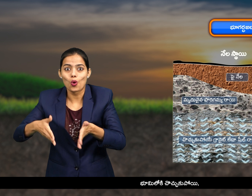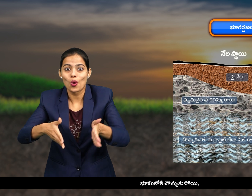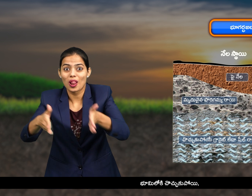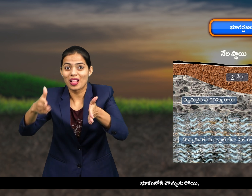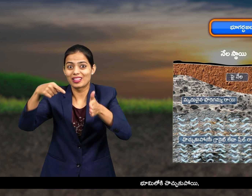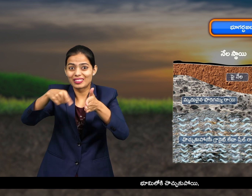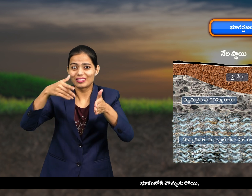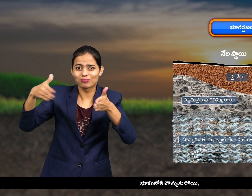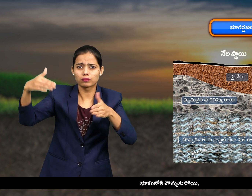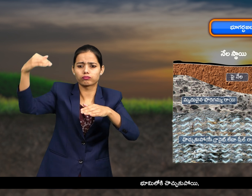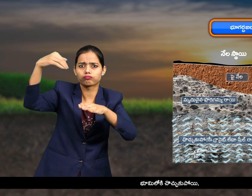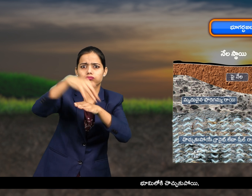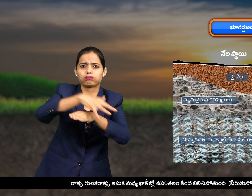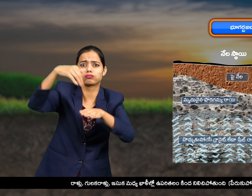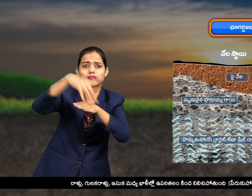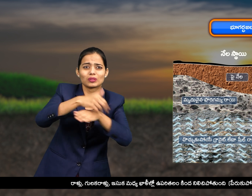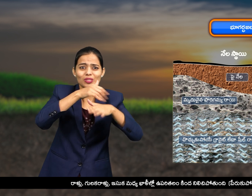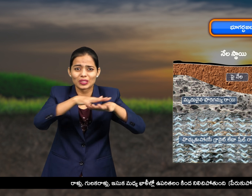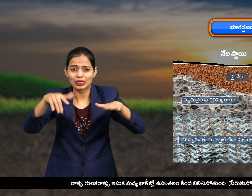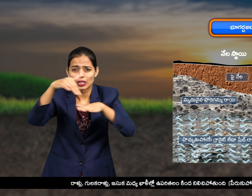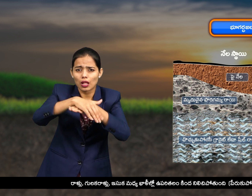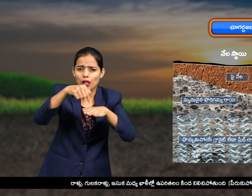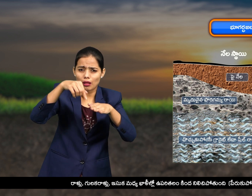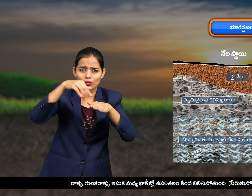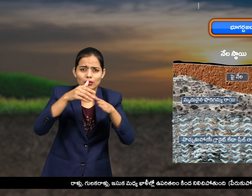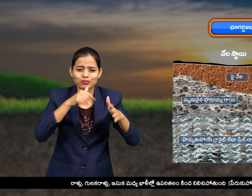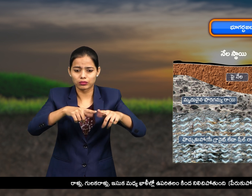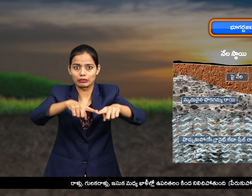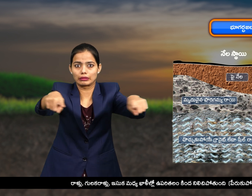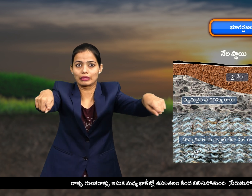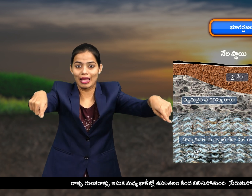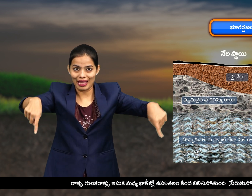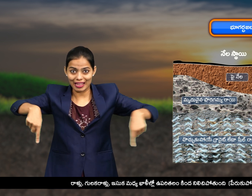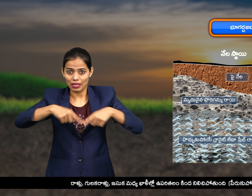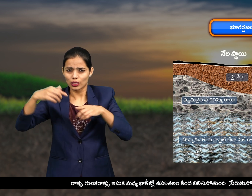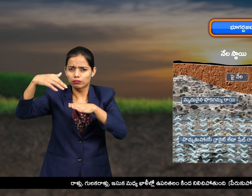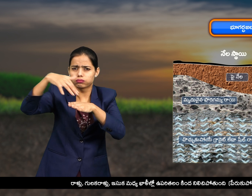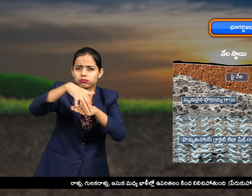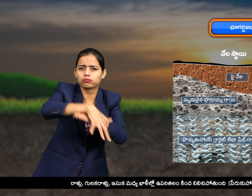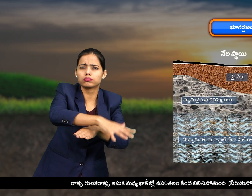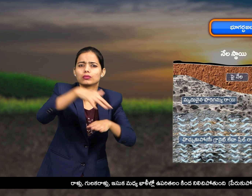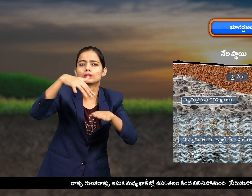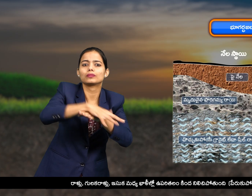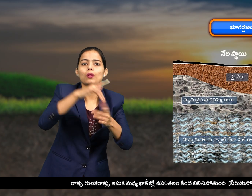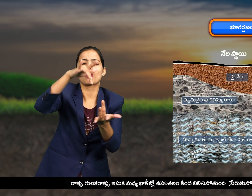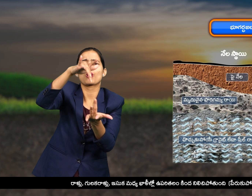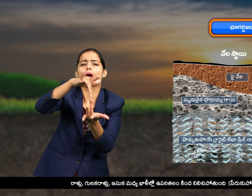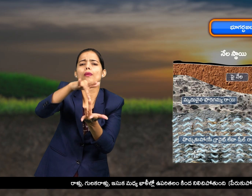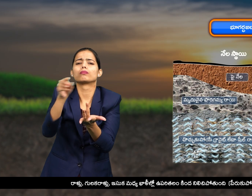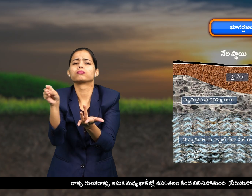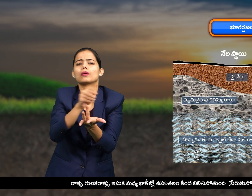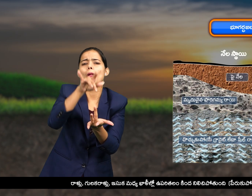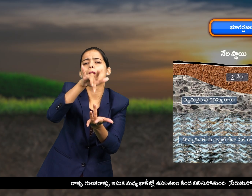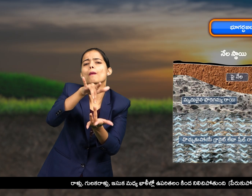భూమిలోకి చొచ్చుకొనిపోయి రాళ్ళు, గుళకరాళ్ళు, ఇసుక మధ్య ఖాళీల్లో ఉపరితలం కిందకు